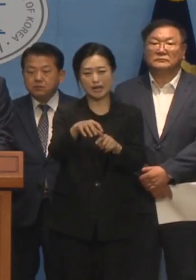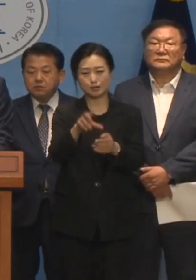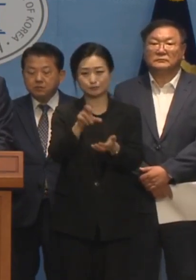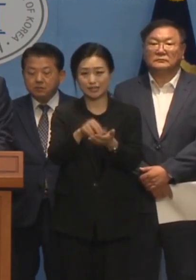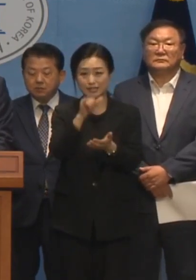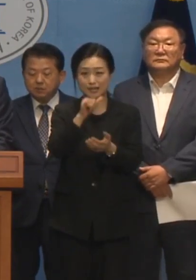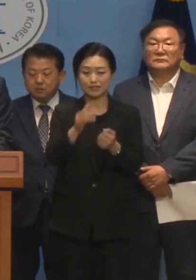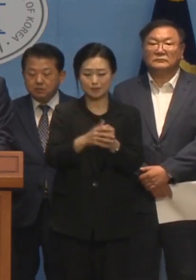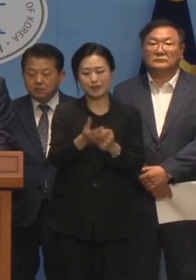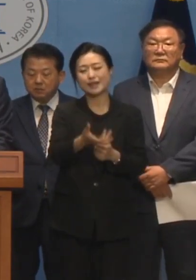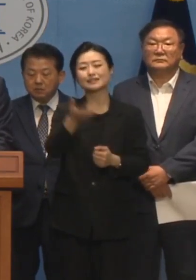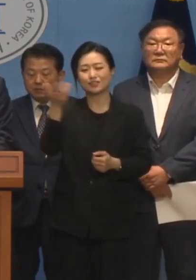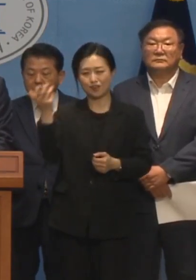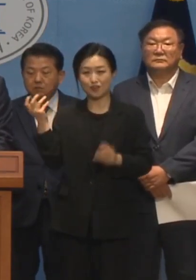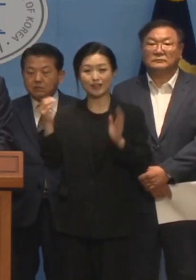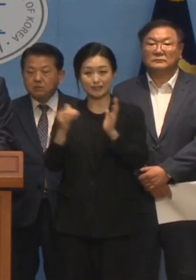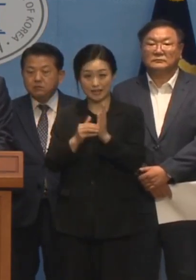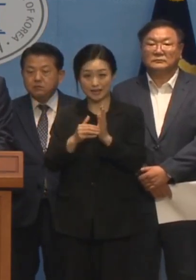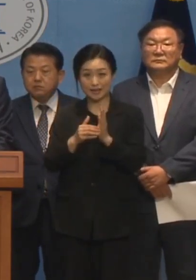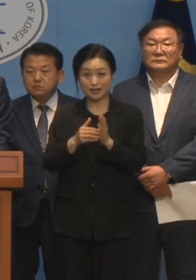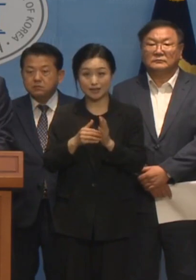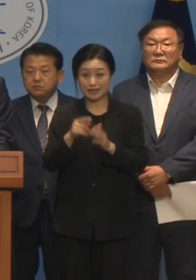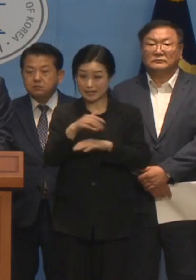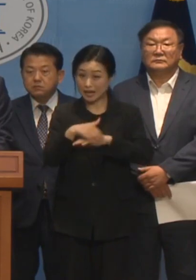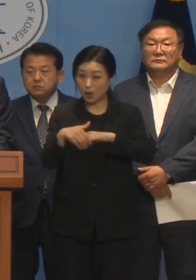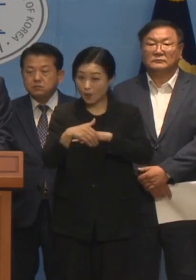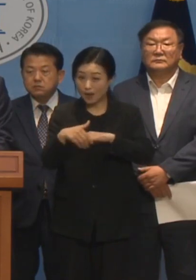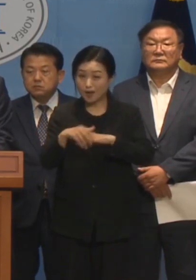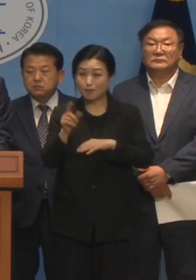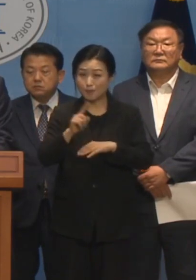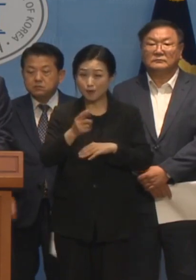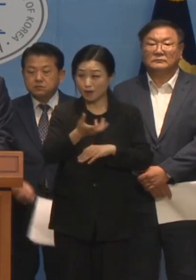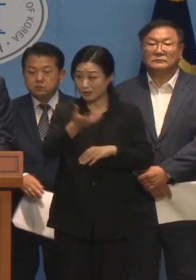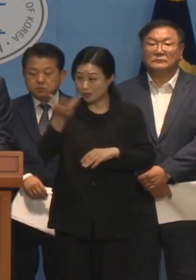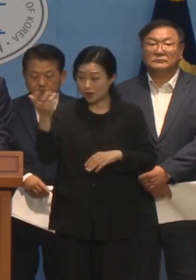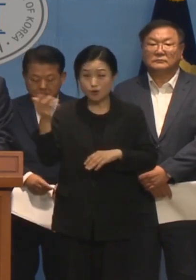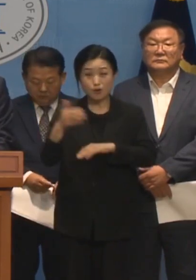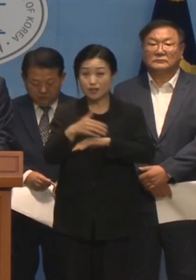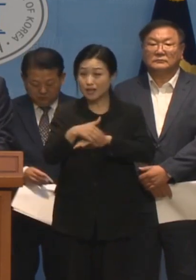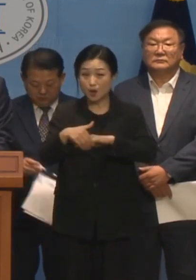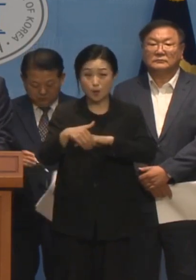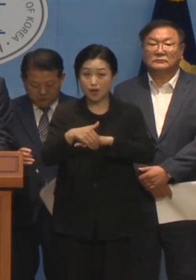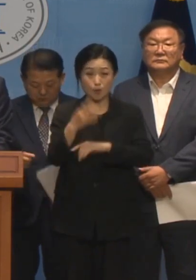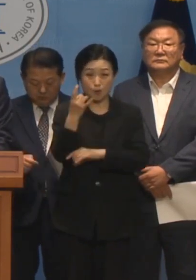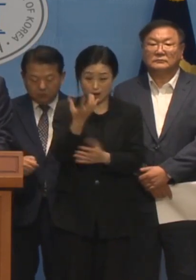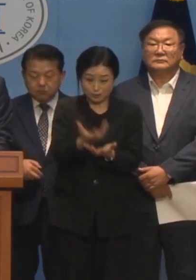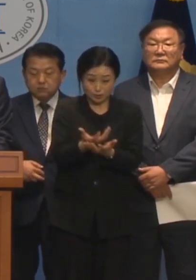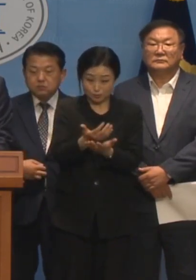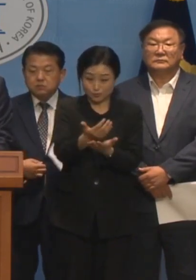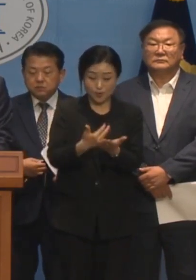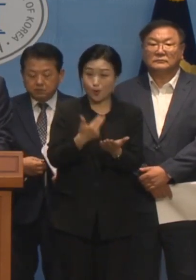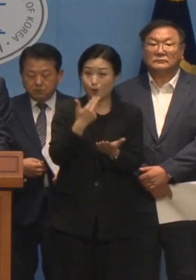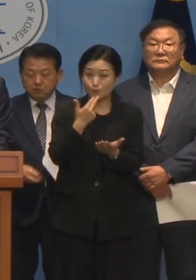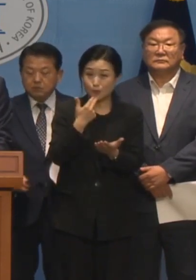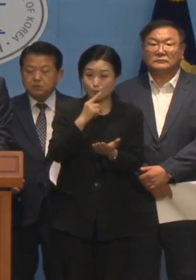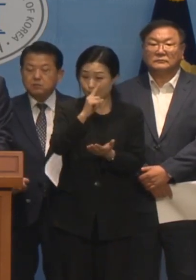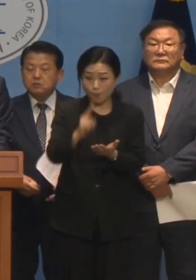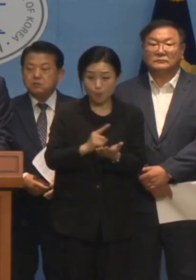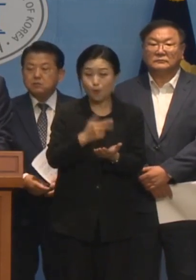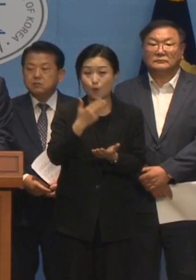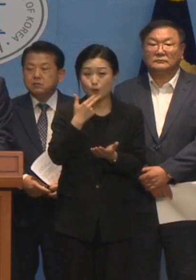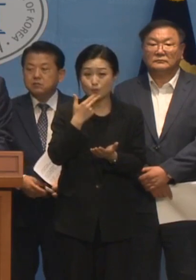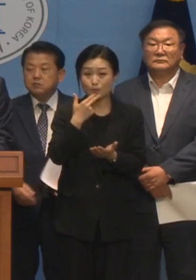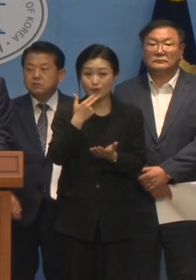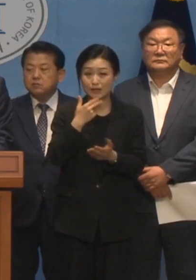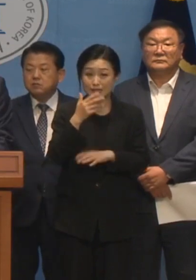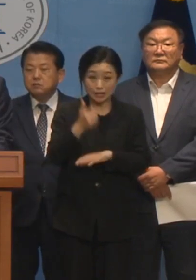조형물을 철거했다라고 했지만 그 계획들은 철거 계획이 계획되어 있던 문서나 보고 자료가 없이